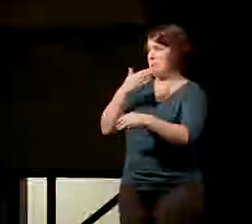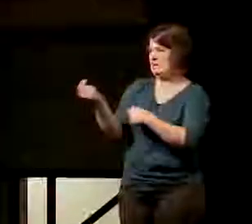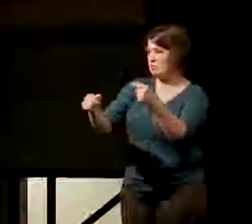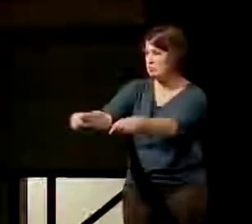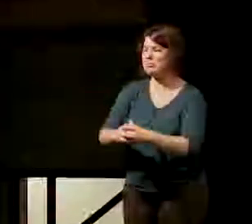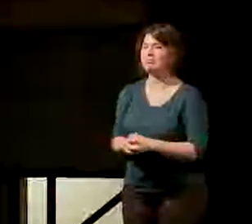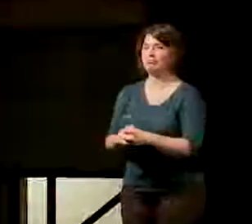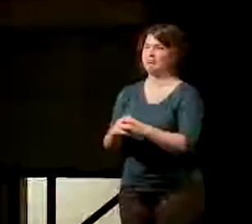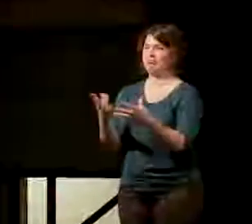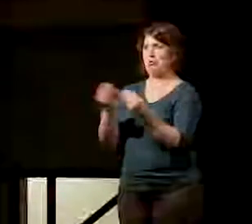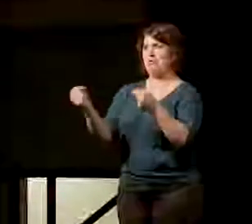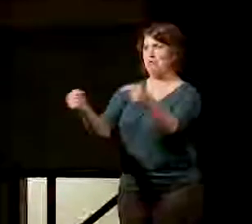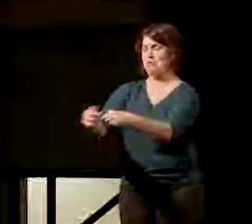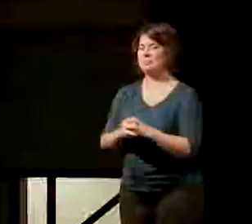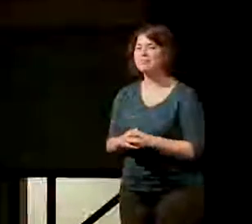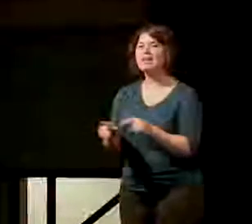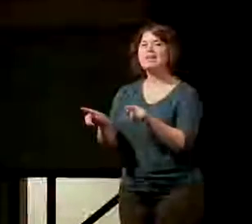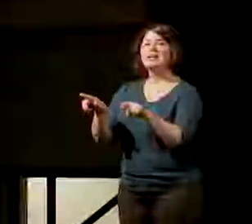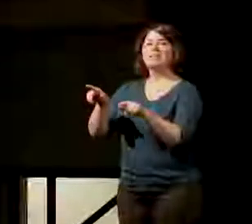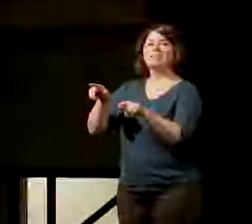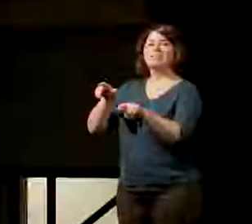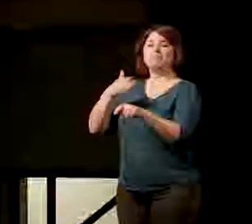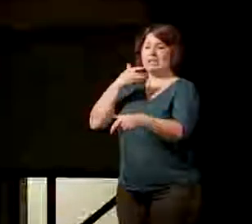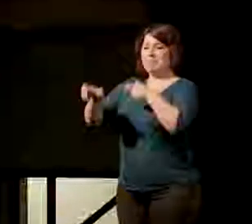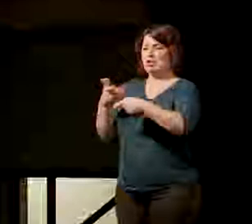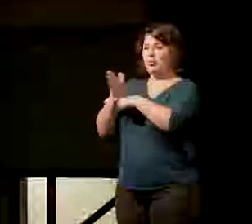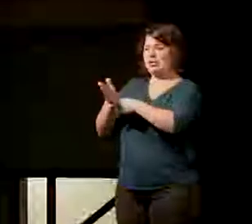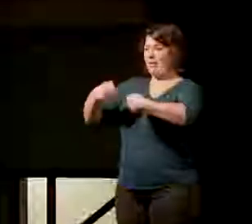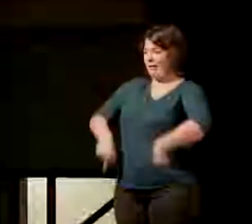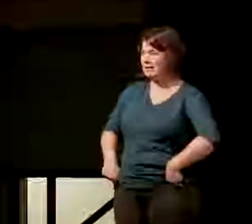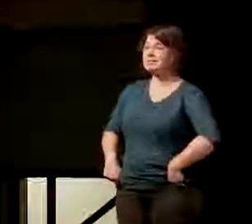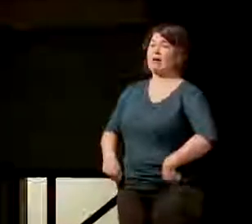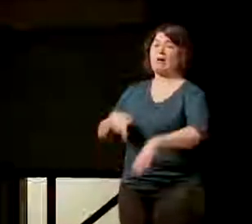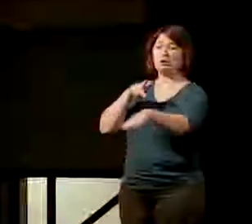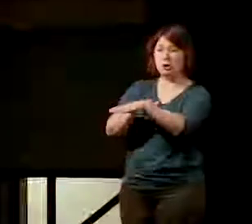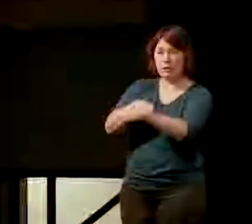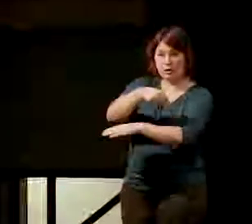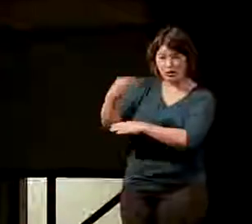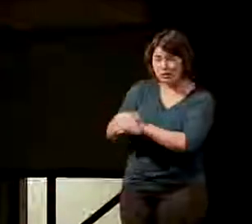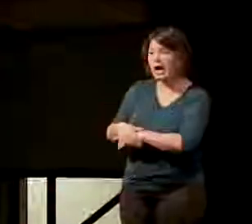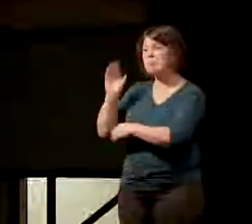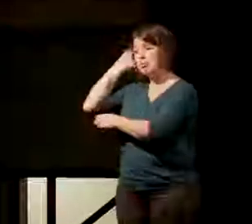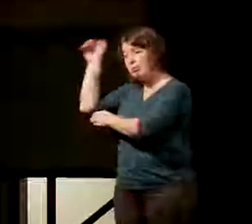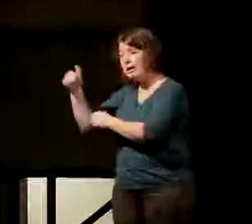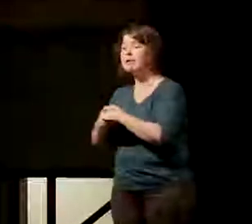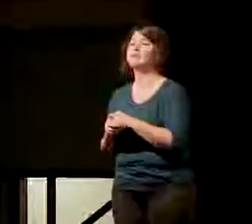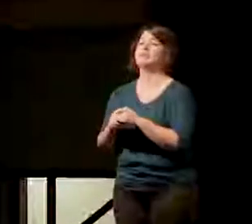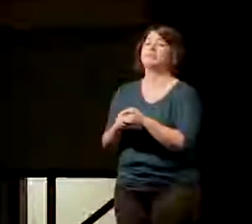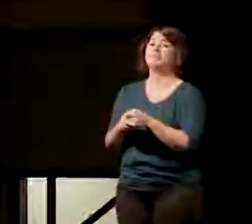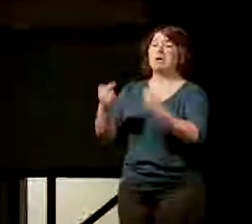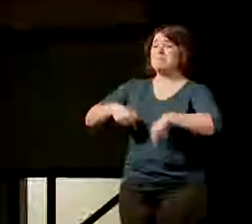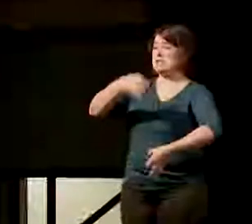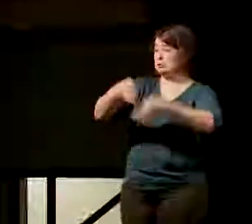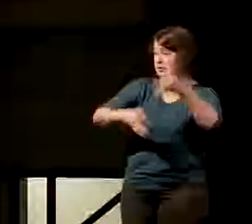présents, nombreux. Merci au service des représentants de l'État, de la gendarmerie nationale, des pompiers, du ministère de